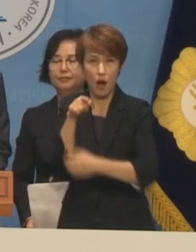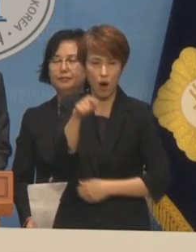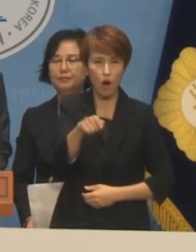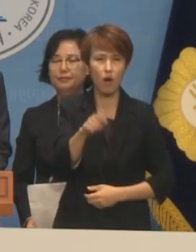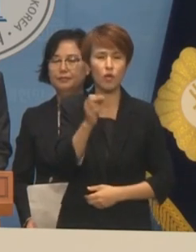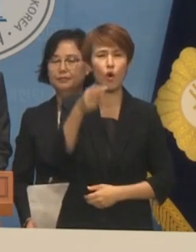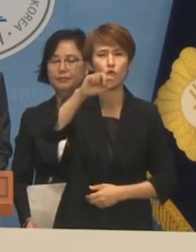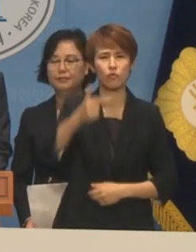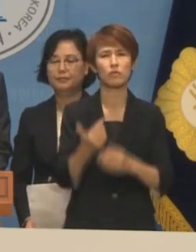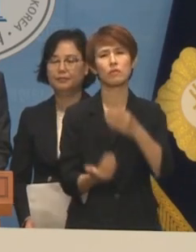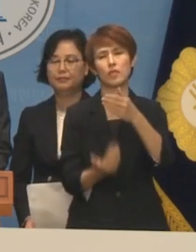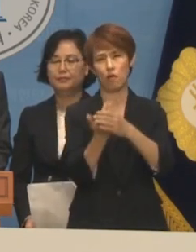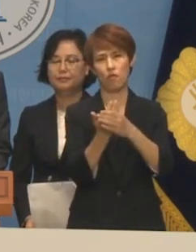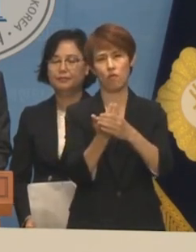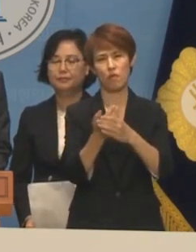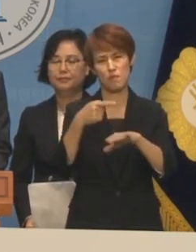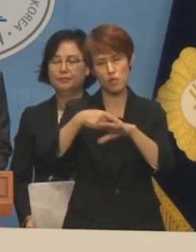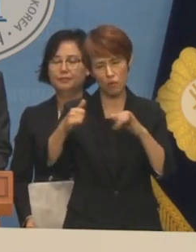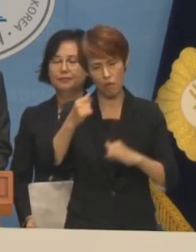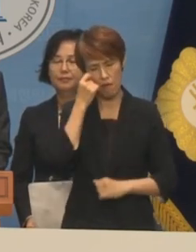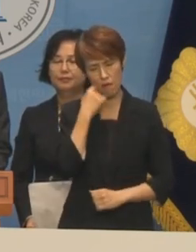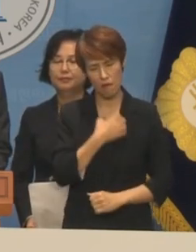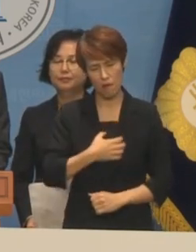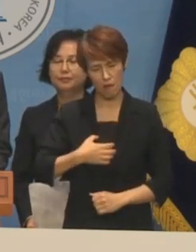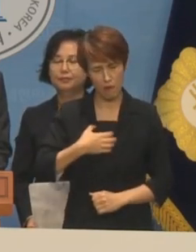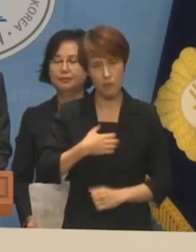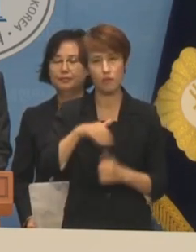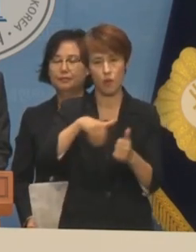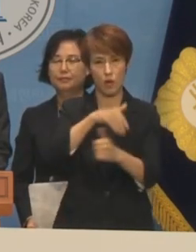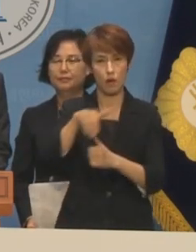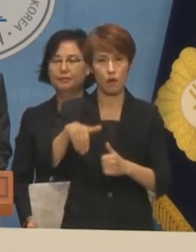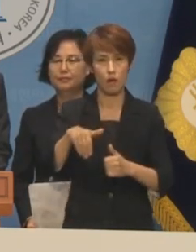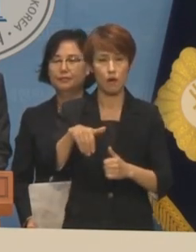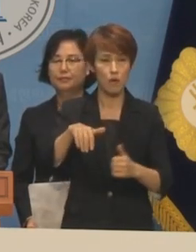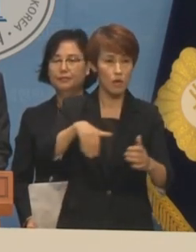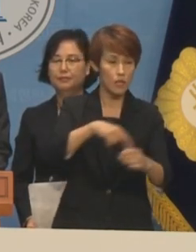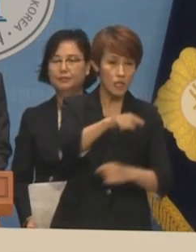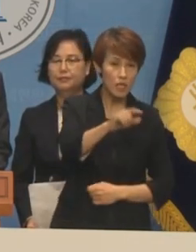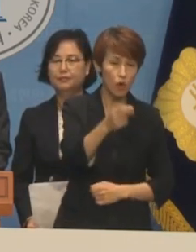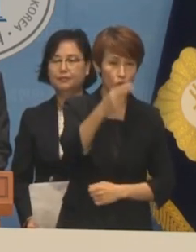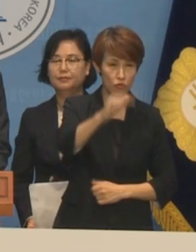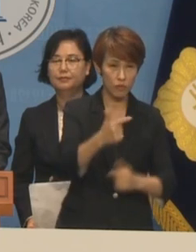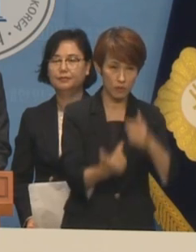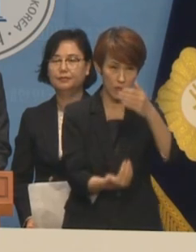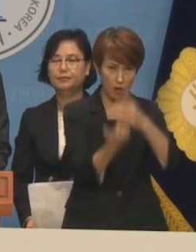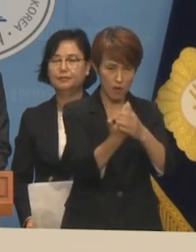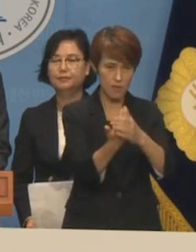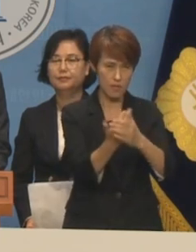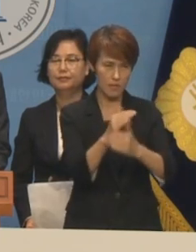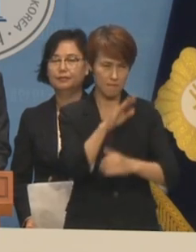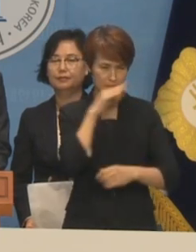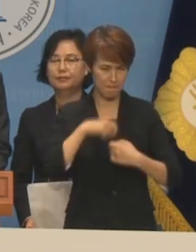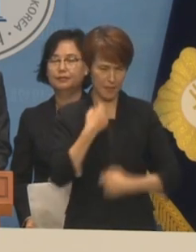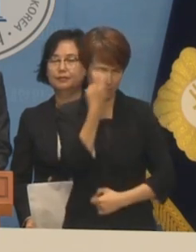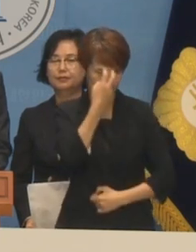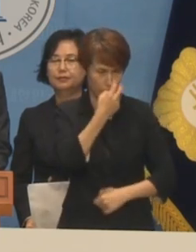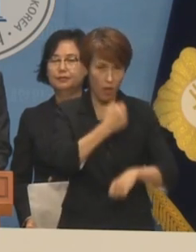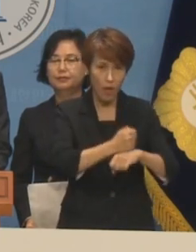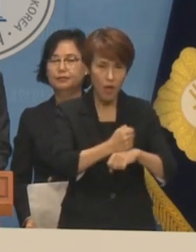슬픈 비극이기도 합니다. 이 여순 사건의 진상을 올바로 규명함으로써 대한민국이